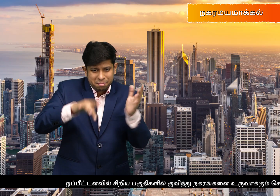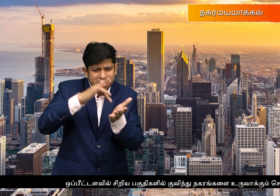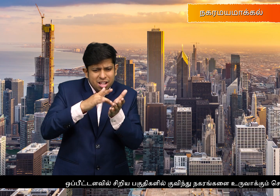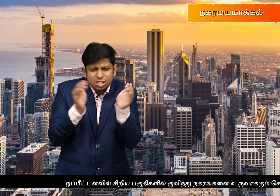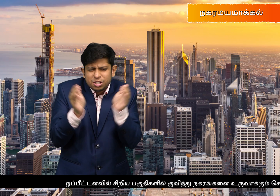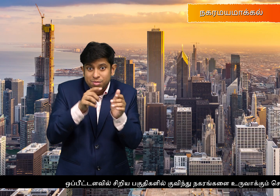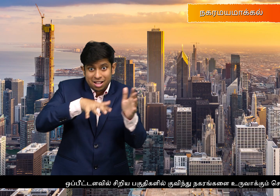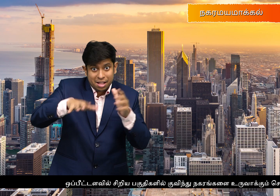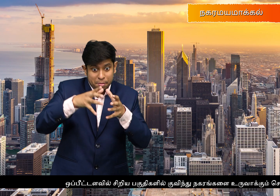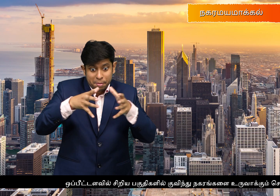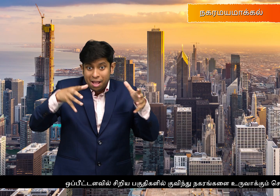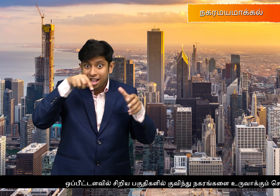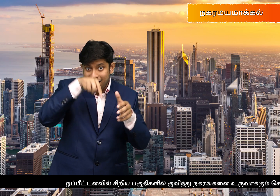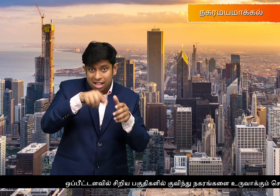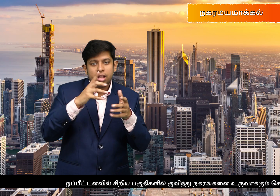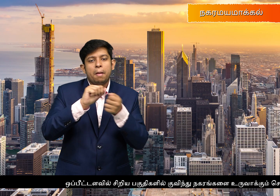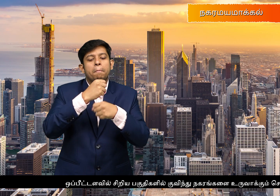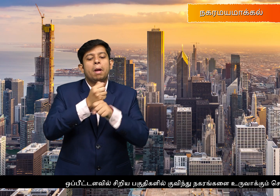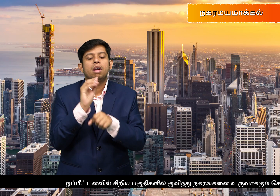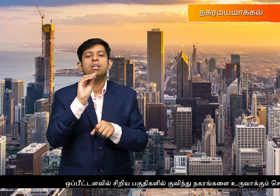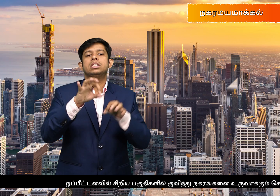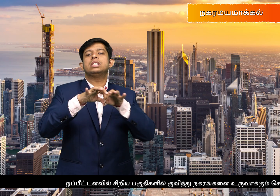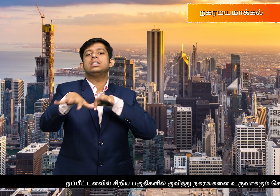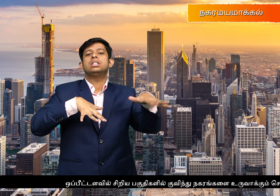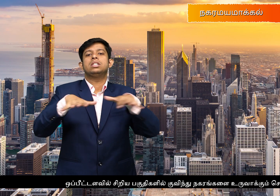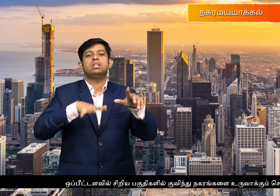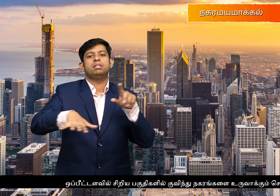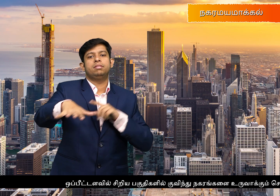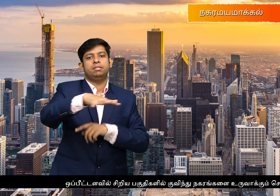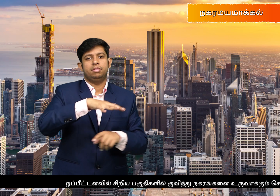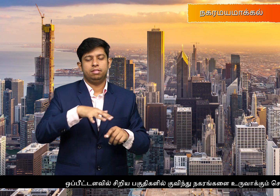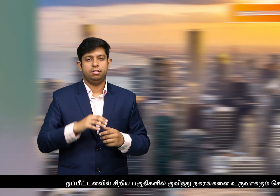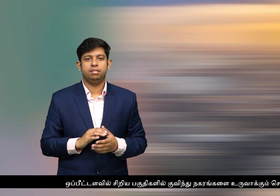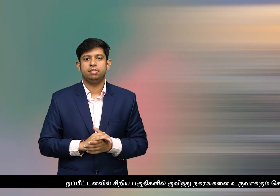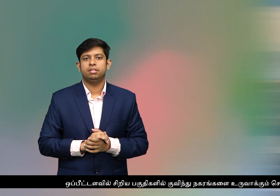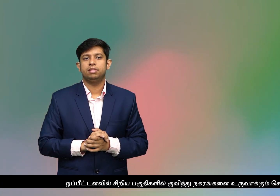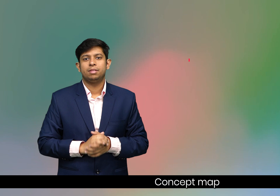பகுதிகளில் குவிந்து நகரங்களை உருவாக்கும் செயல்முறை.